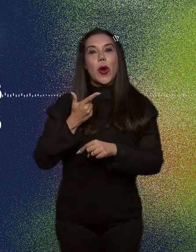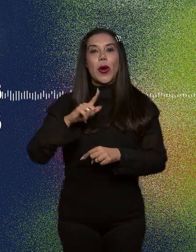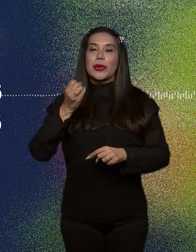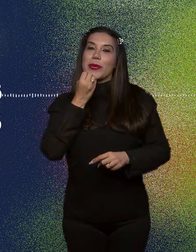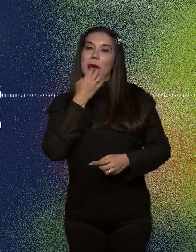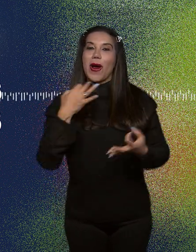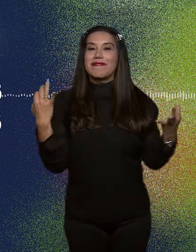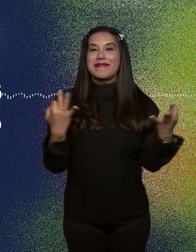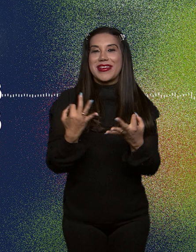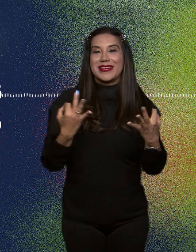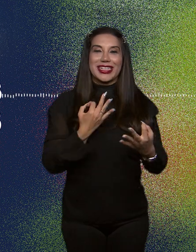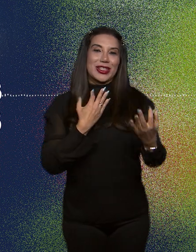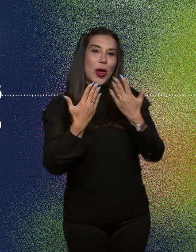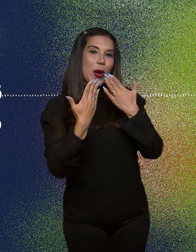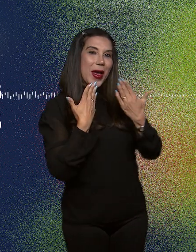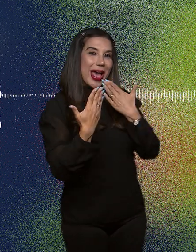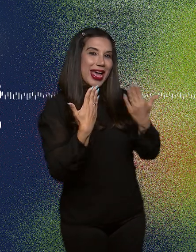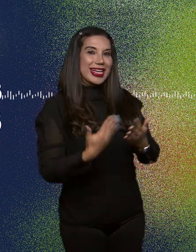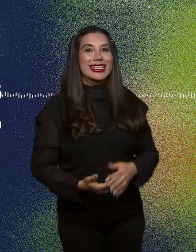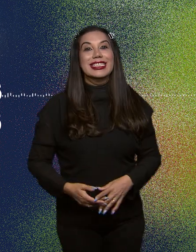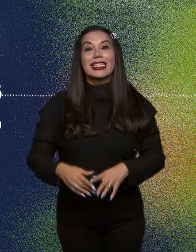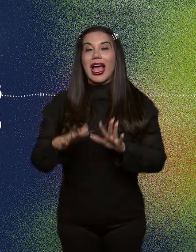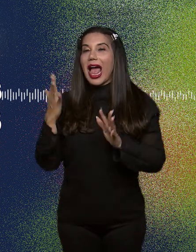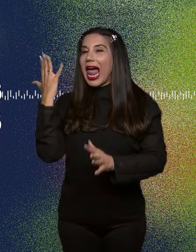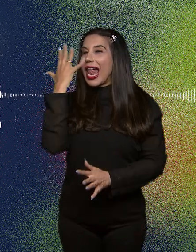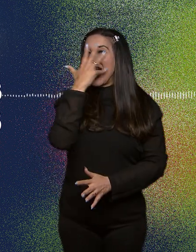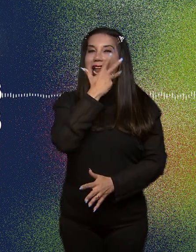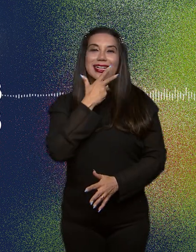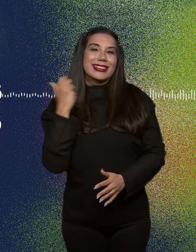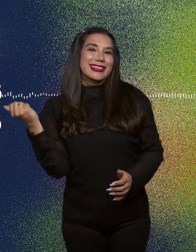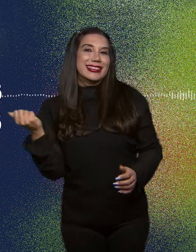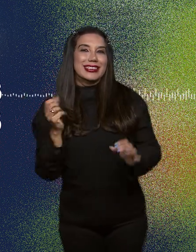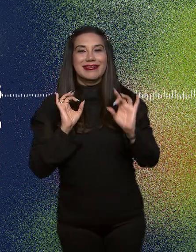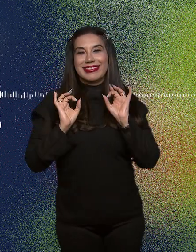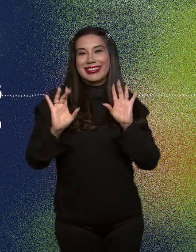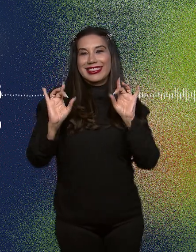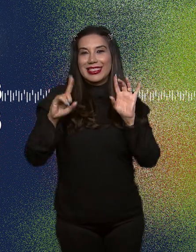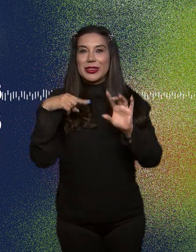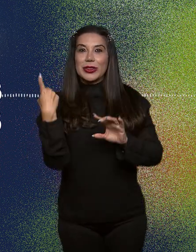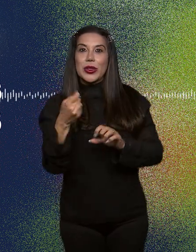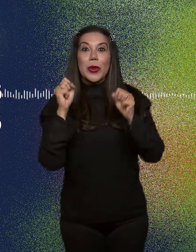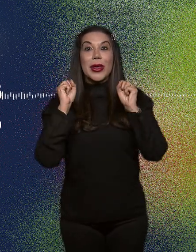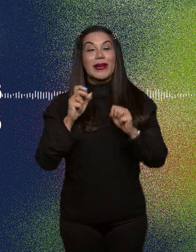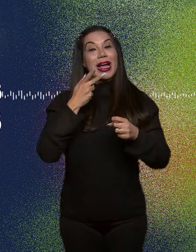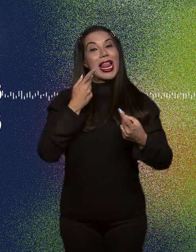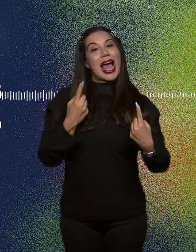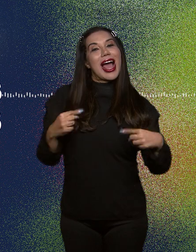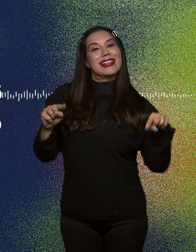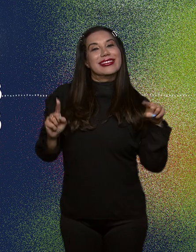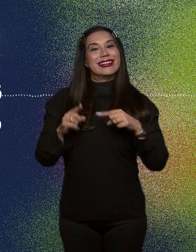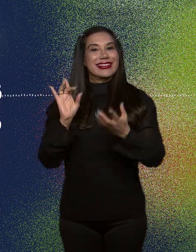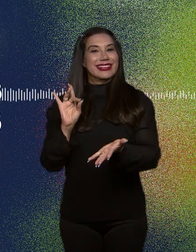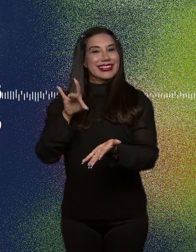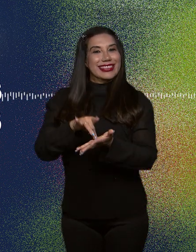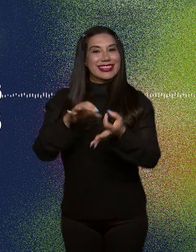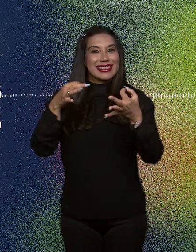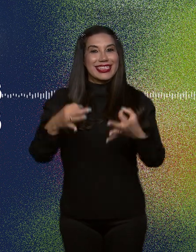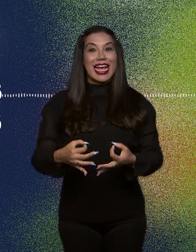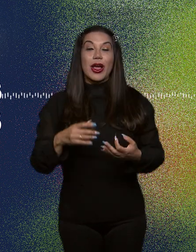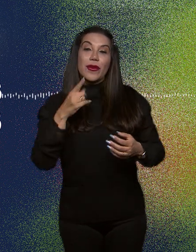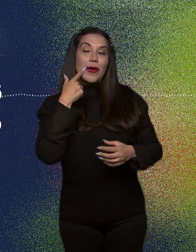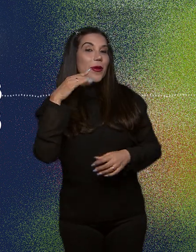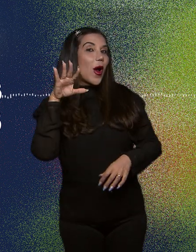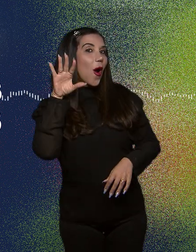brilho aqui pras nossas conversas. Ficou lindo. É muito chique a gente poder falar trilha sonora original, né? Vamos ouvir